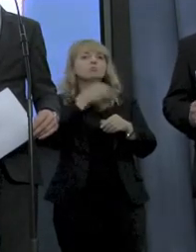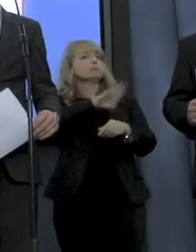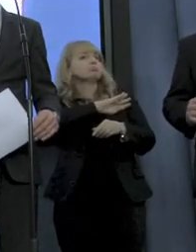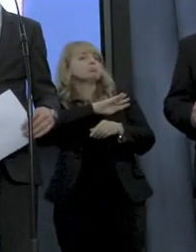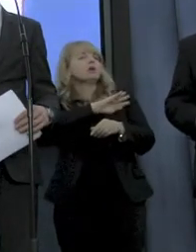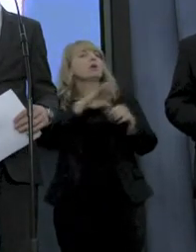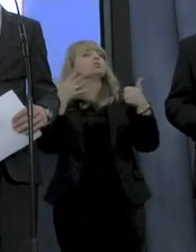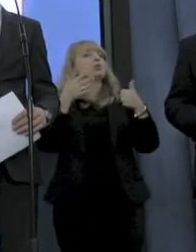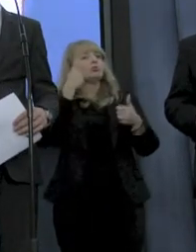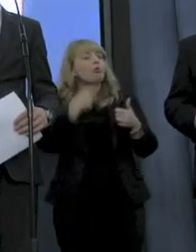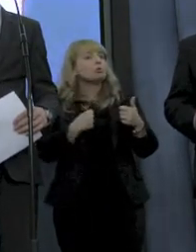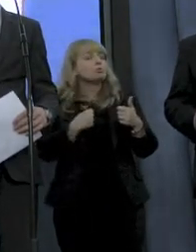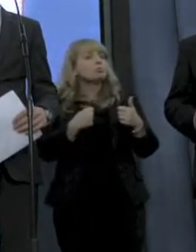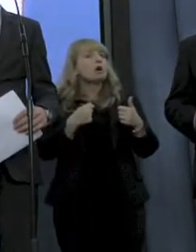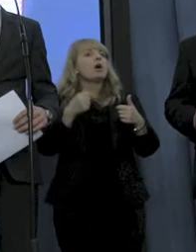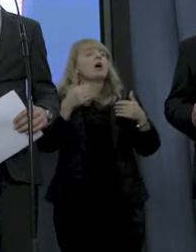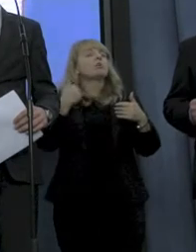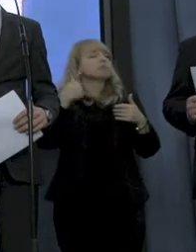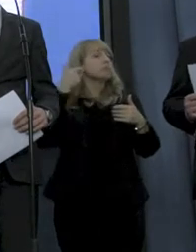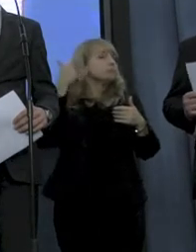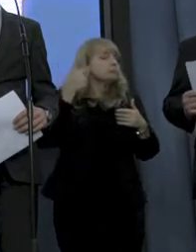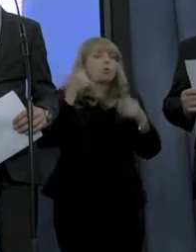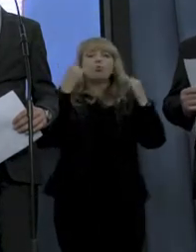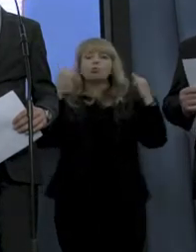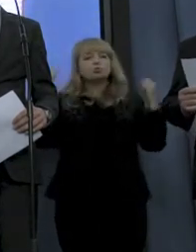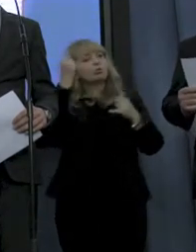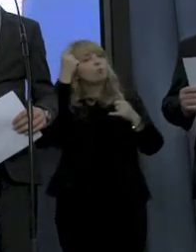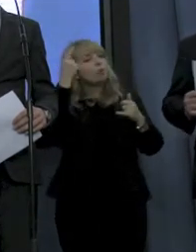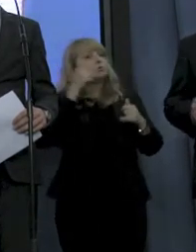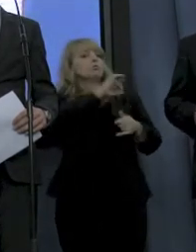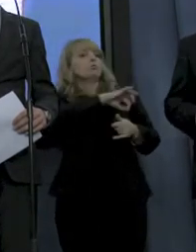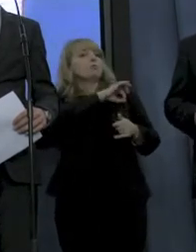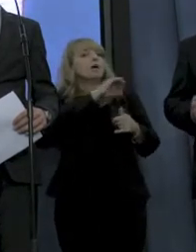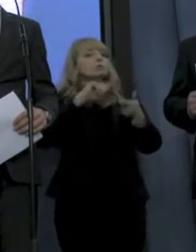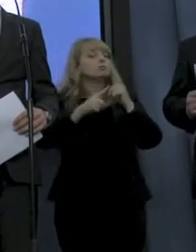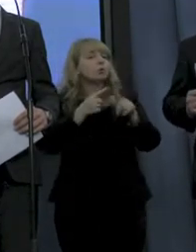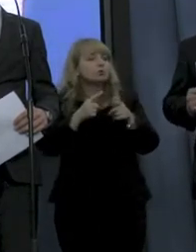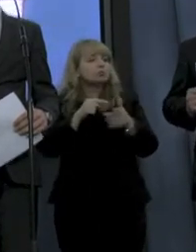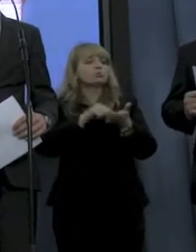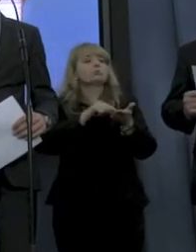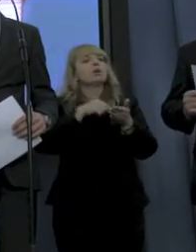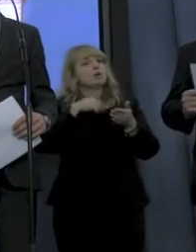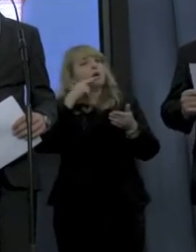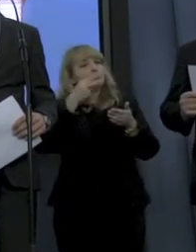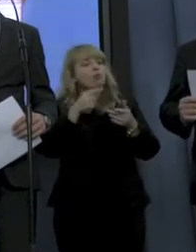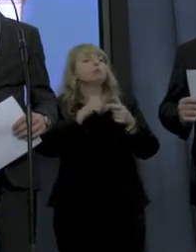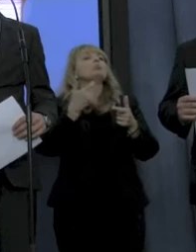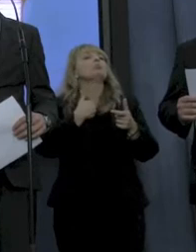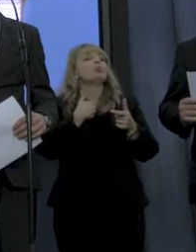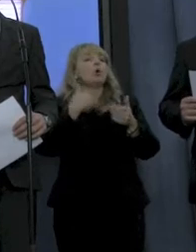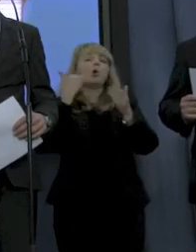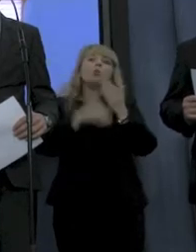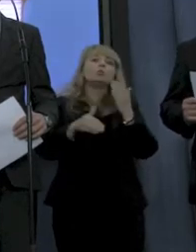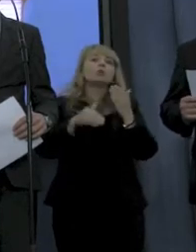sporo pomysłów różnych partii politycznych. Ja sobie pozwolę tylko kilka przypomnieć.